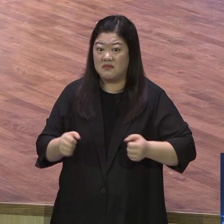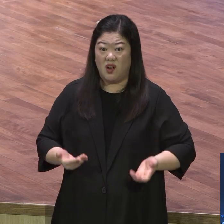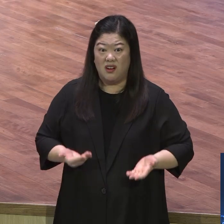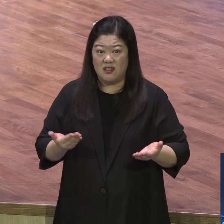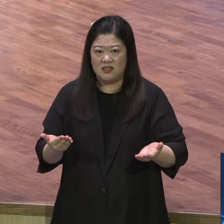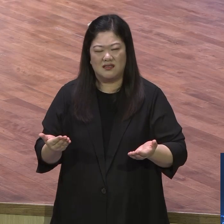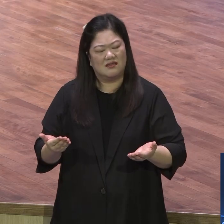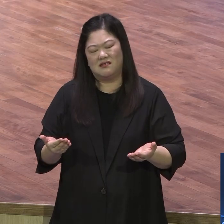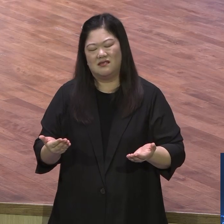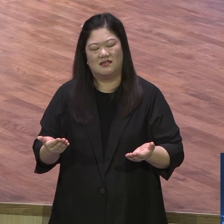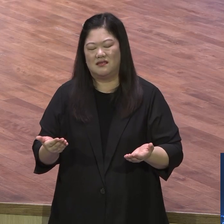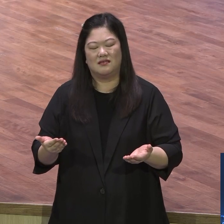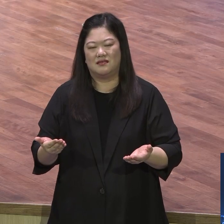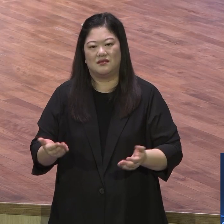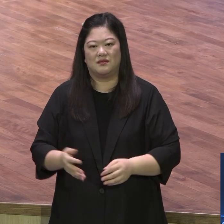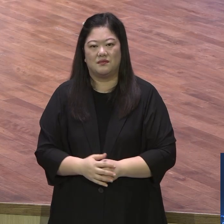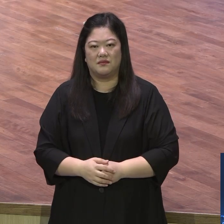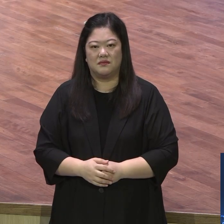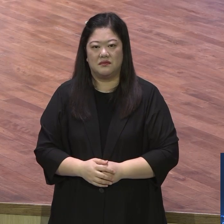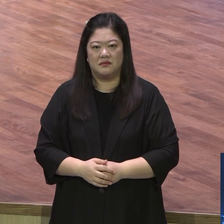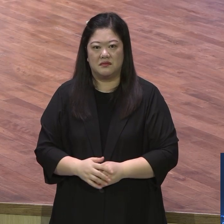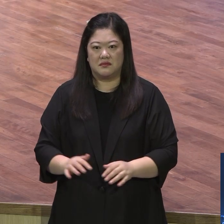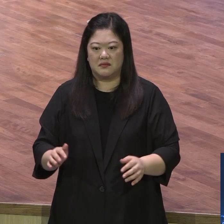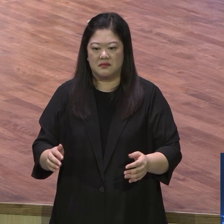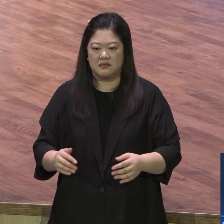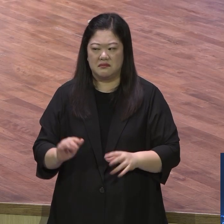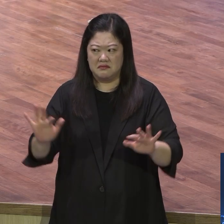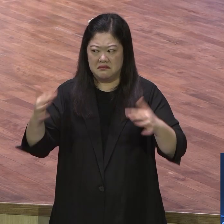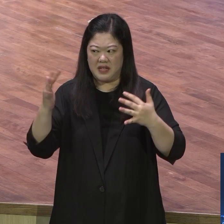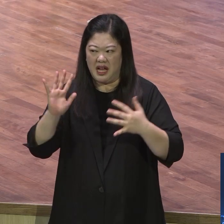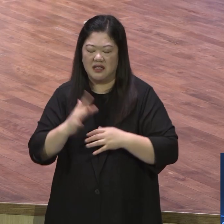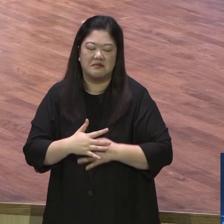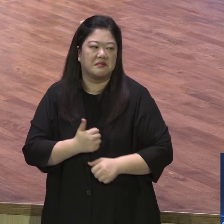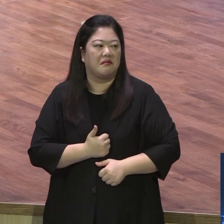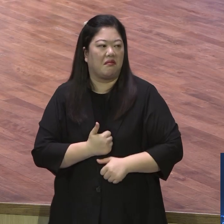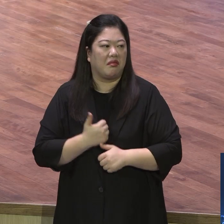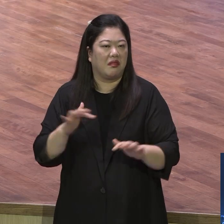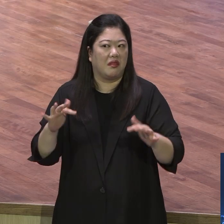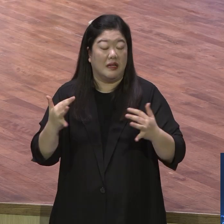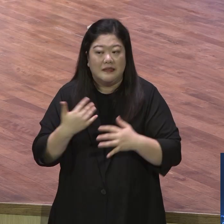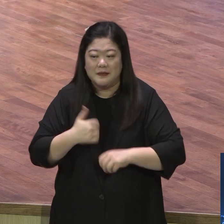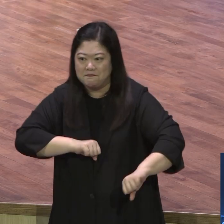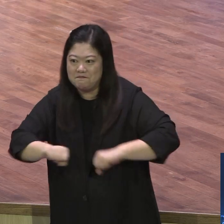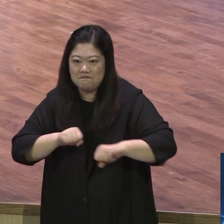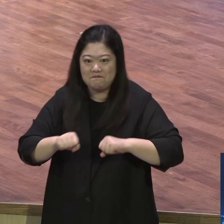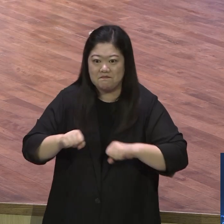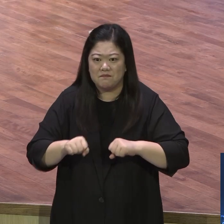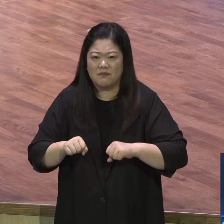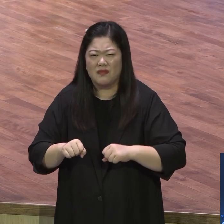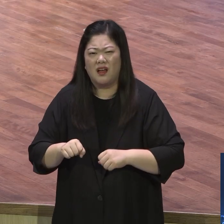그걸 갖고 이뤄봤습니까 아이고 수준의 어린아이 같다 예언계 모든 성도들